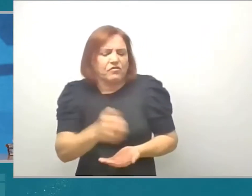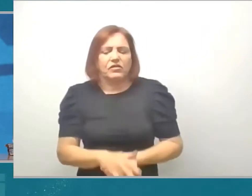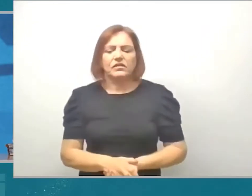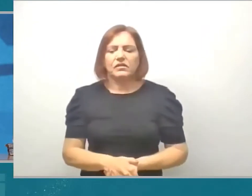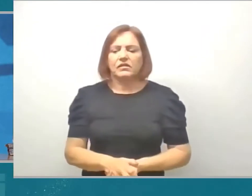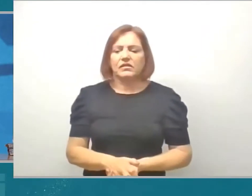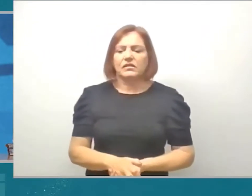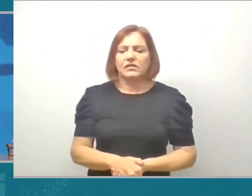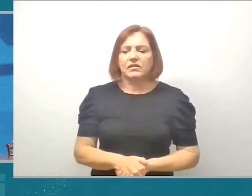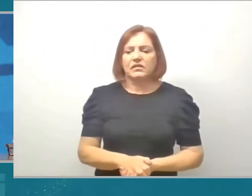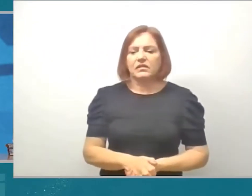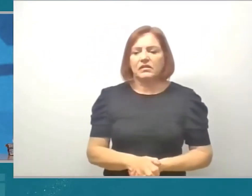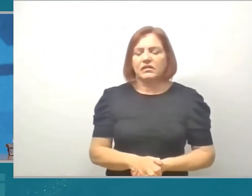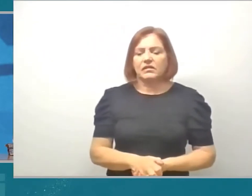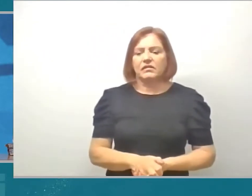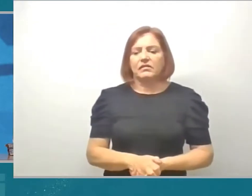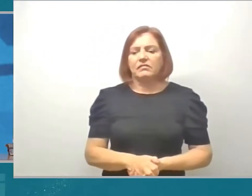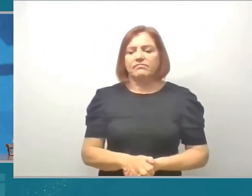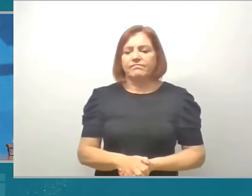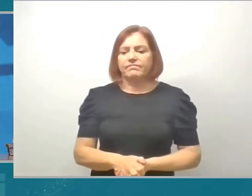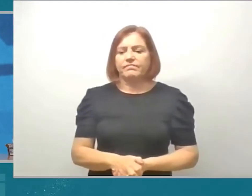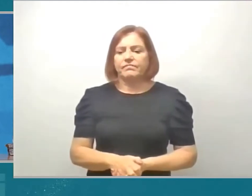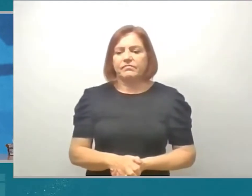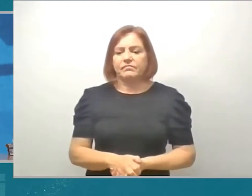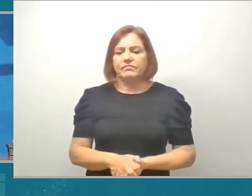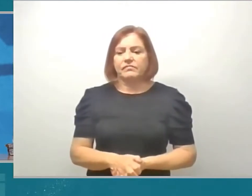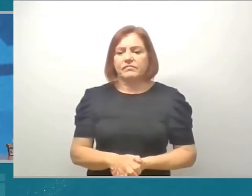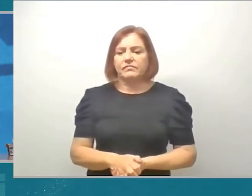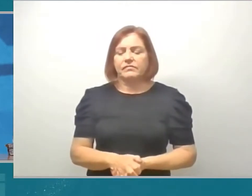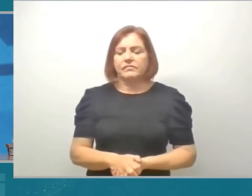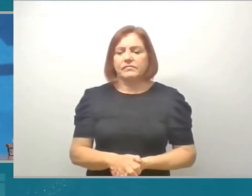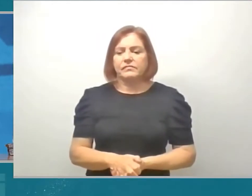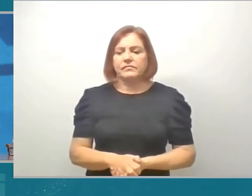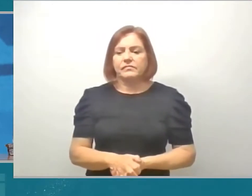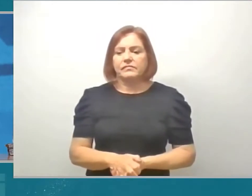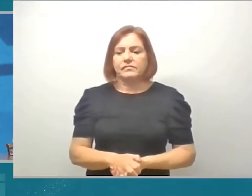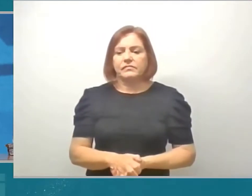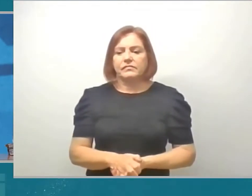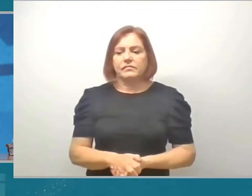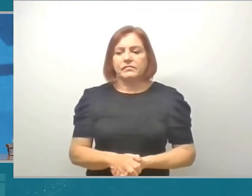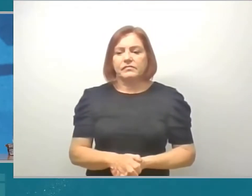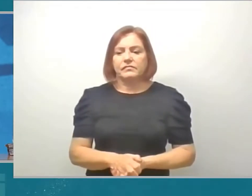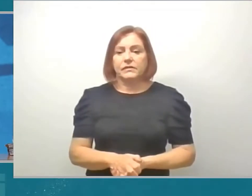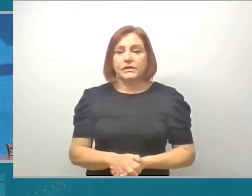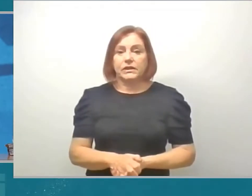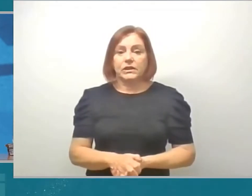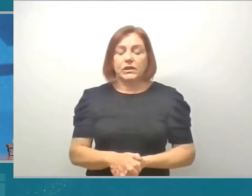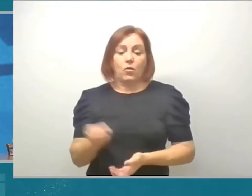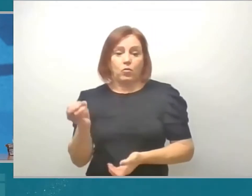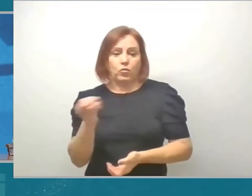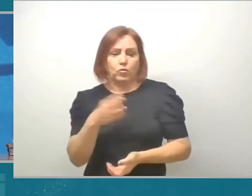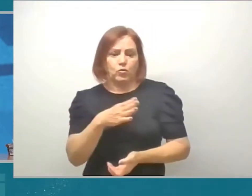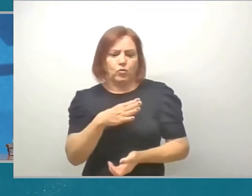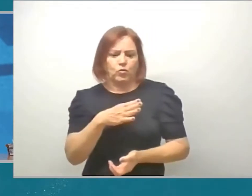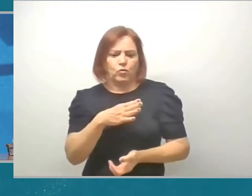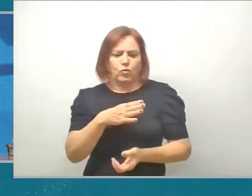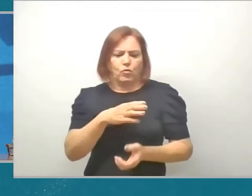essa força ele vai encolhendo e vai rasgar o que é velho. Ó Senhor